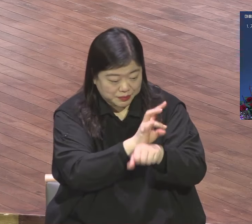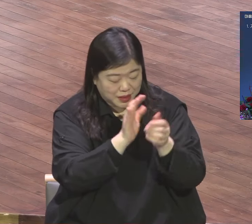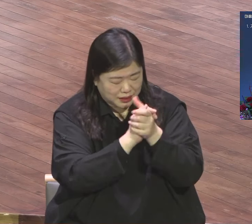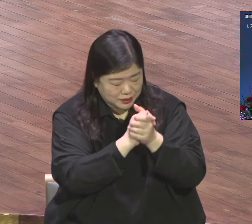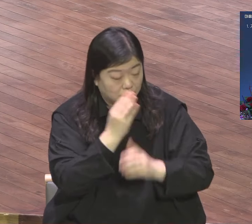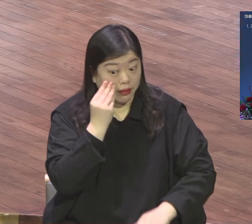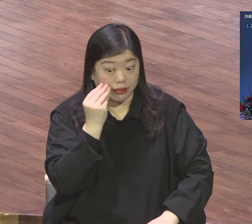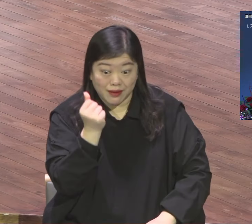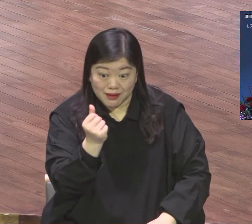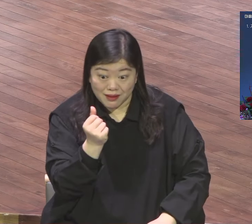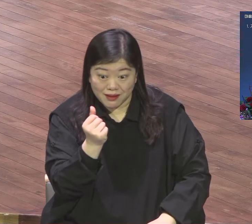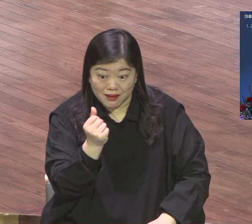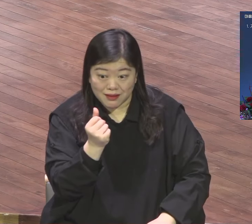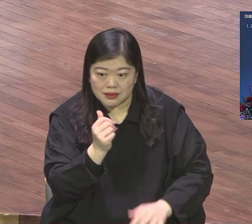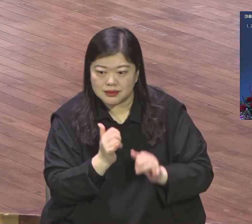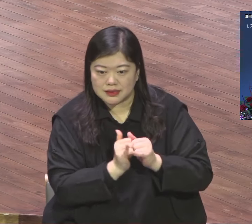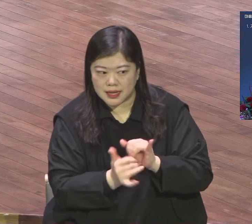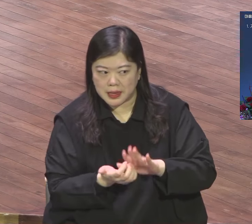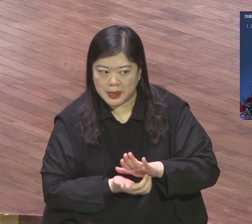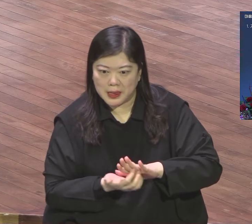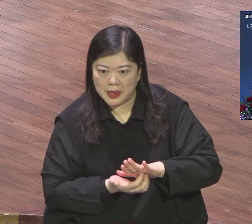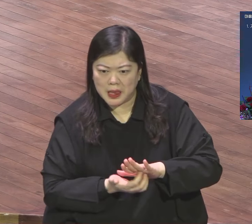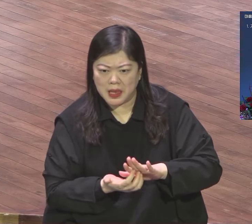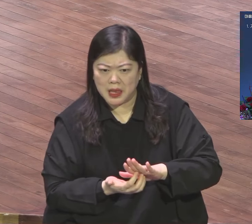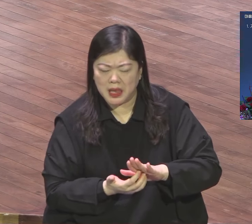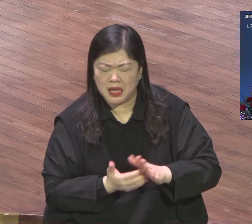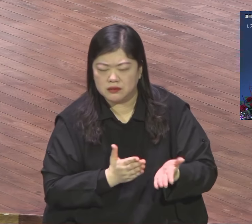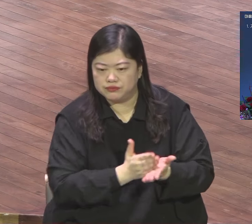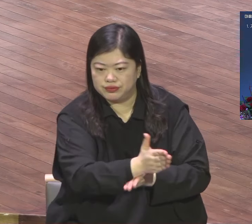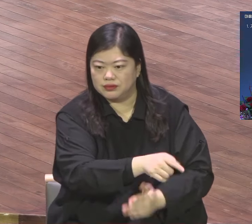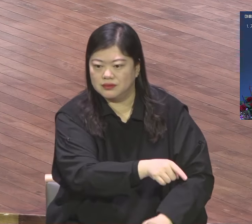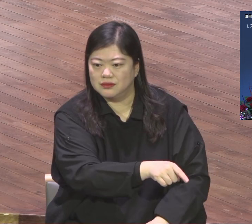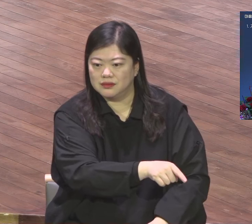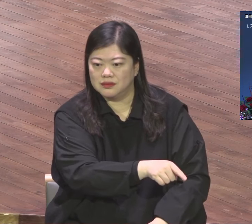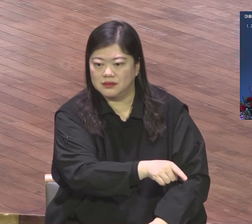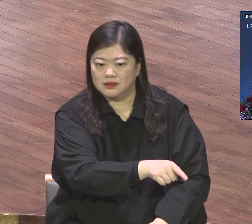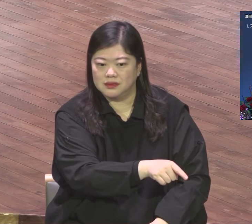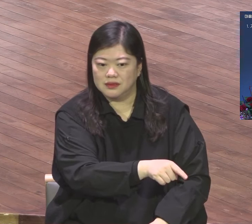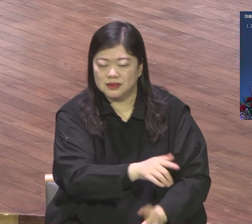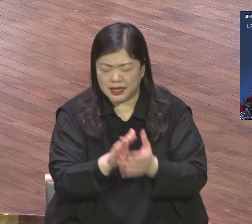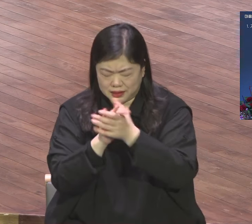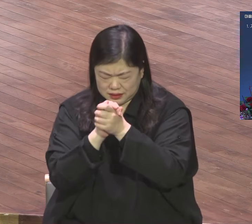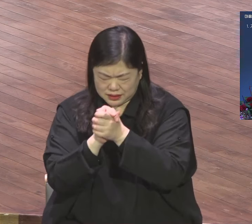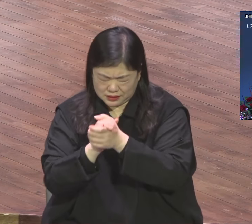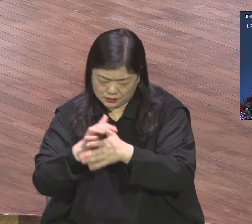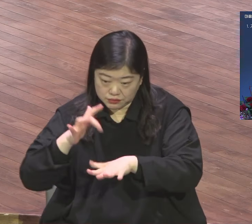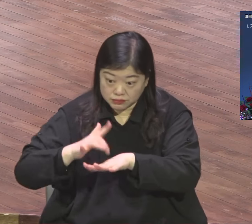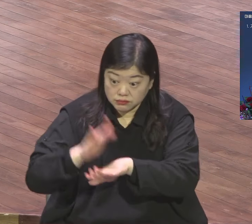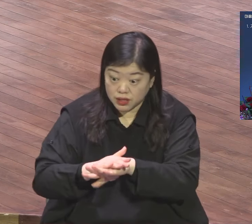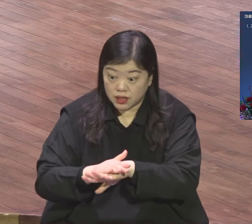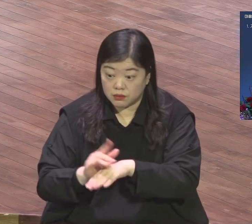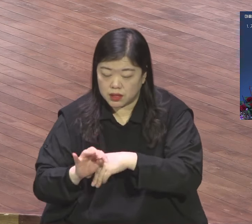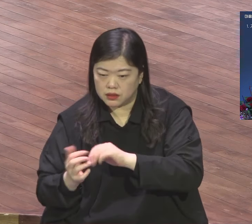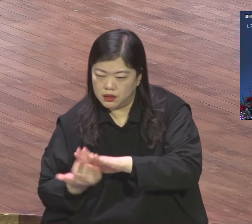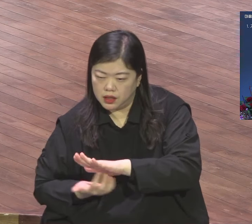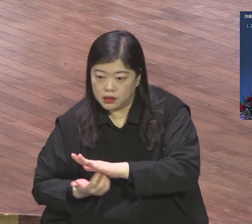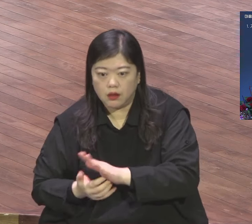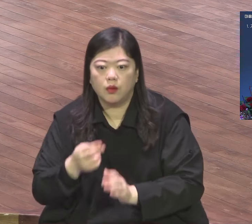기도 안 합니다라는 증거예요. 기도를 하는 사람 말을 많이 하지 않습니다. 기도 많이 하는 사람 변명하지